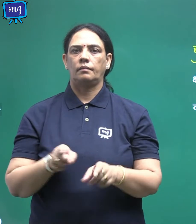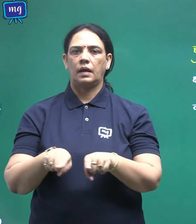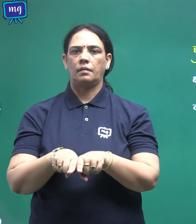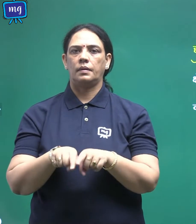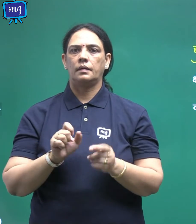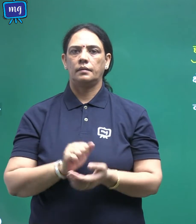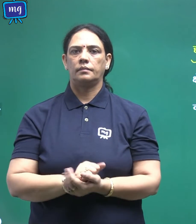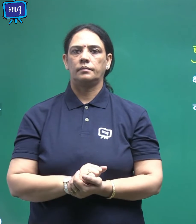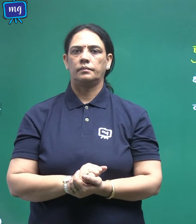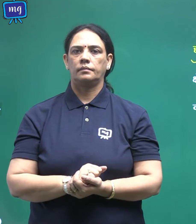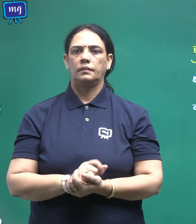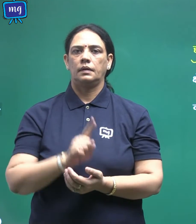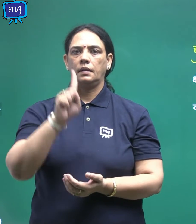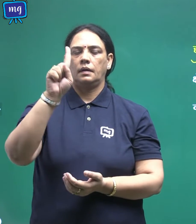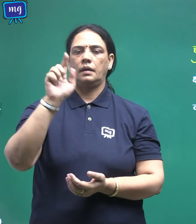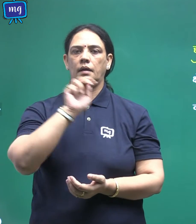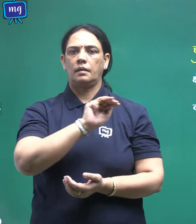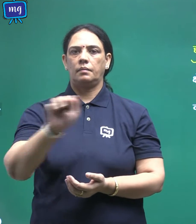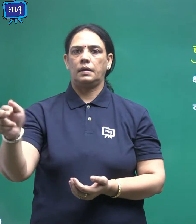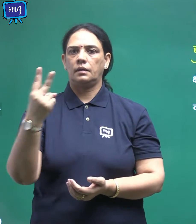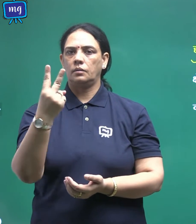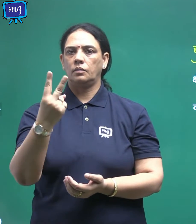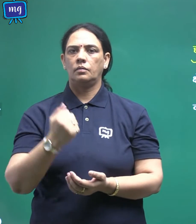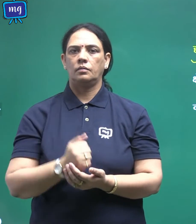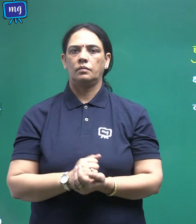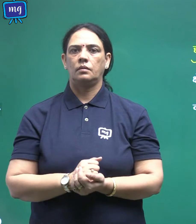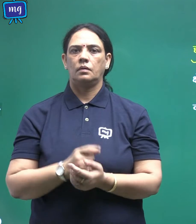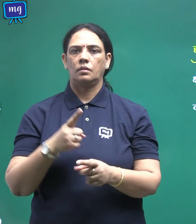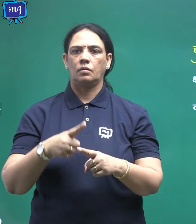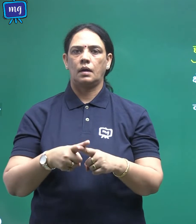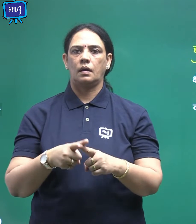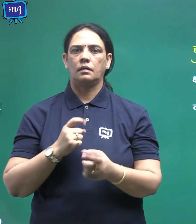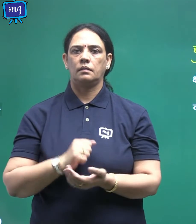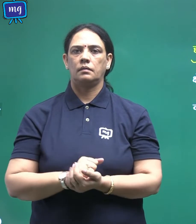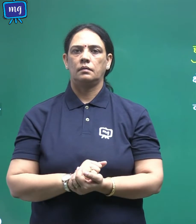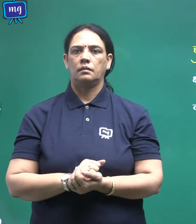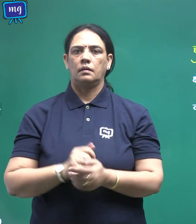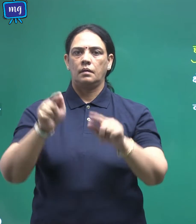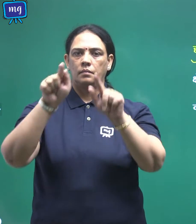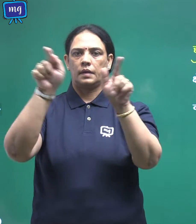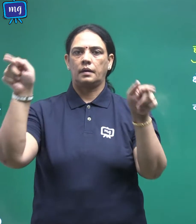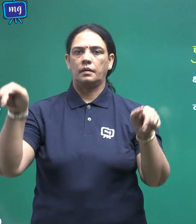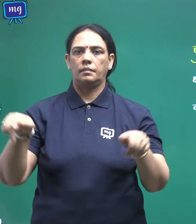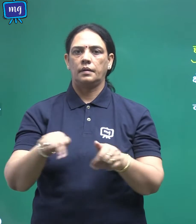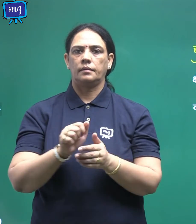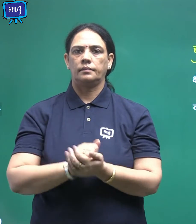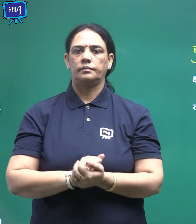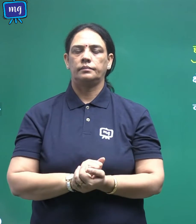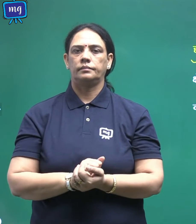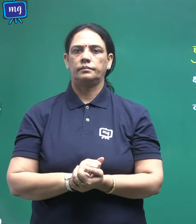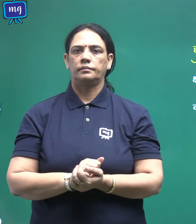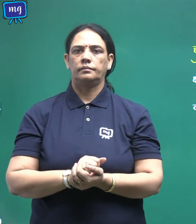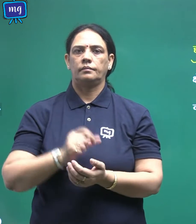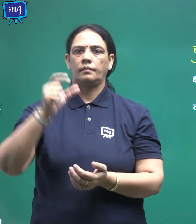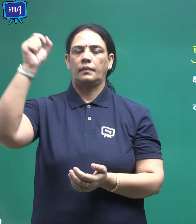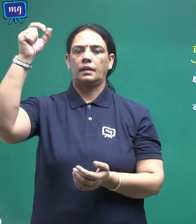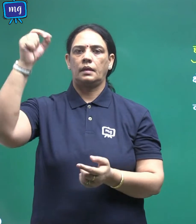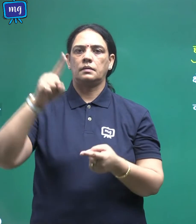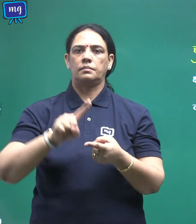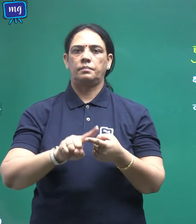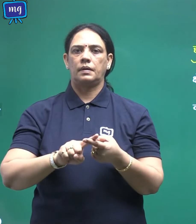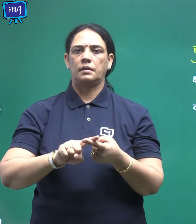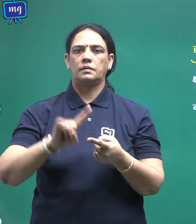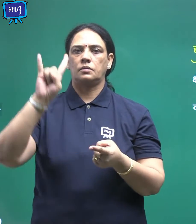बराबर 1/2 गुणा ब्रैकेट में 10 + 16